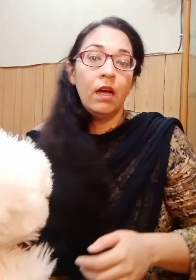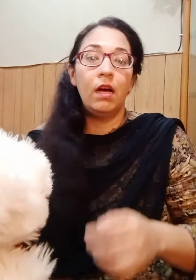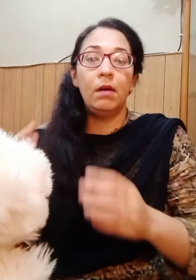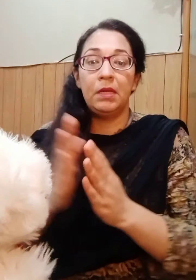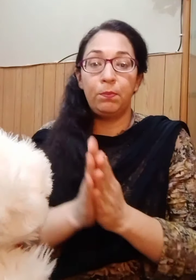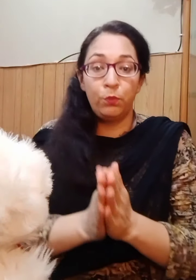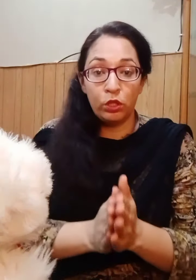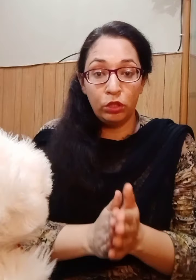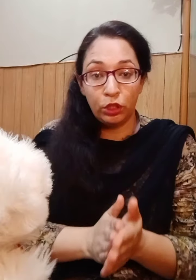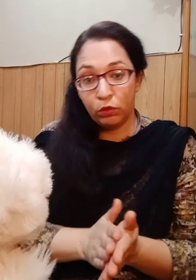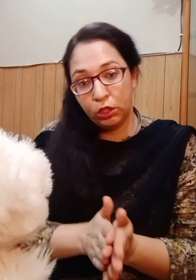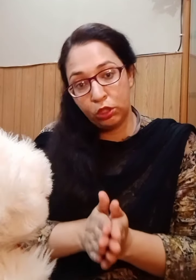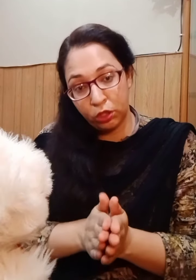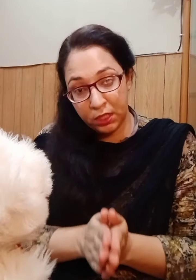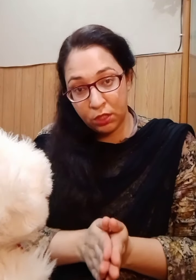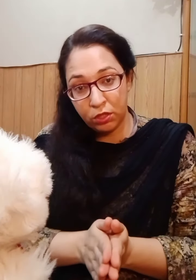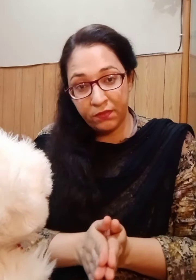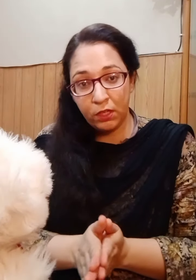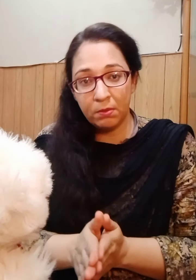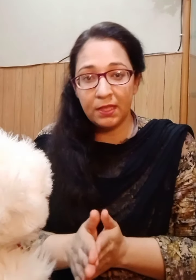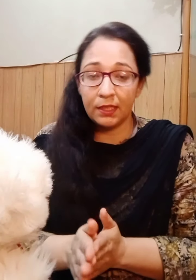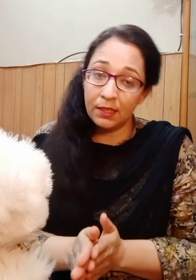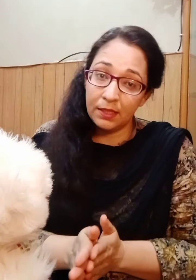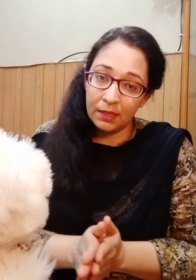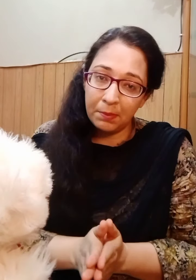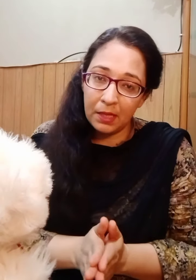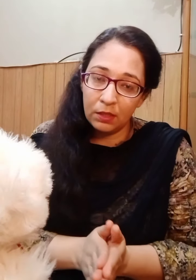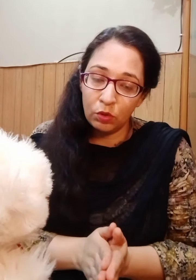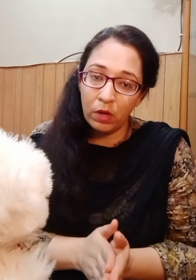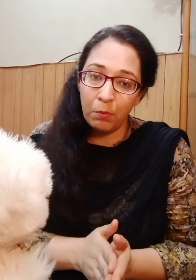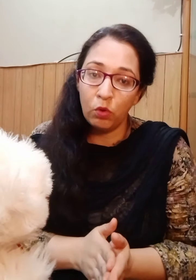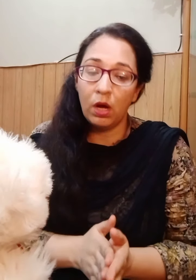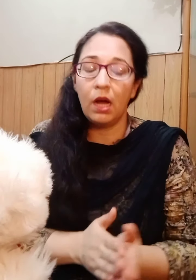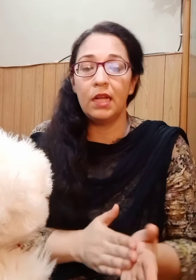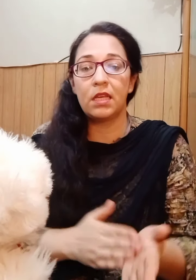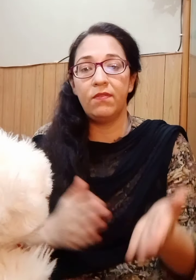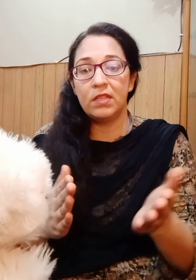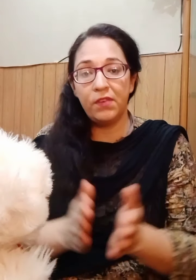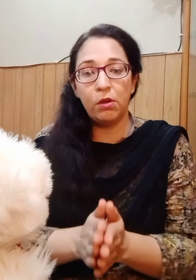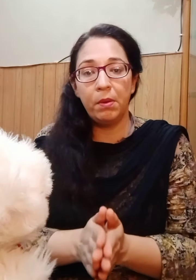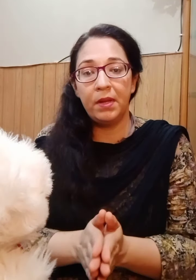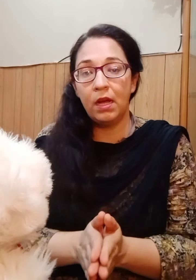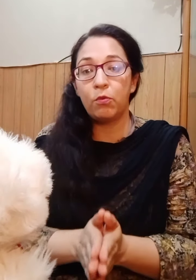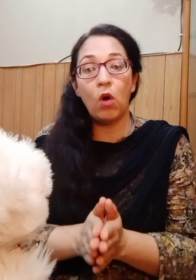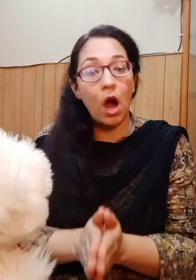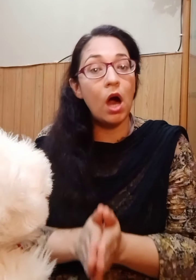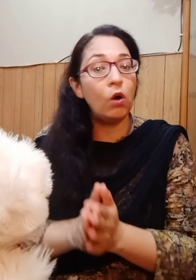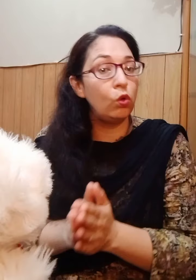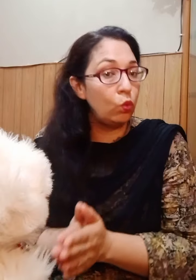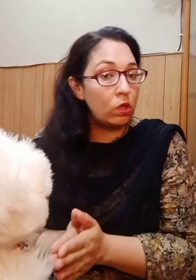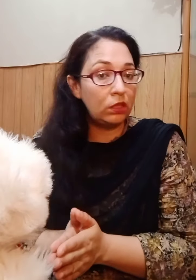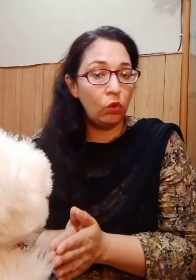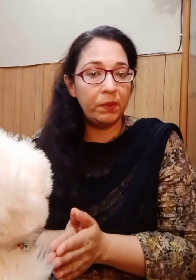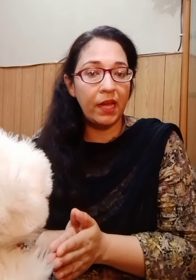पूरी कोशिश की छोटी सी वीडियो को आप आज की वीडियो में मैंने आपको बताया